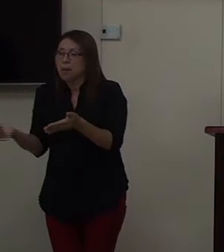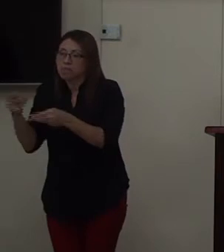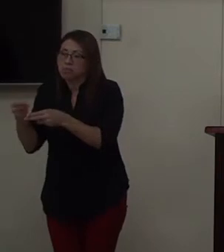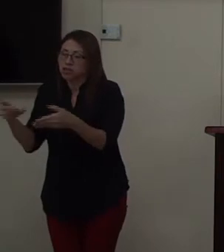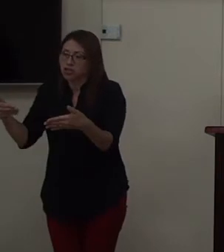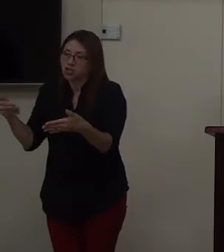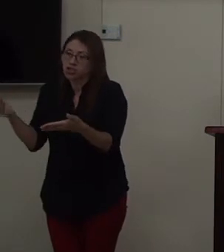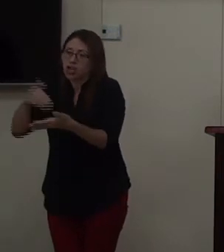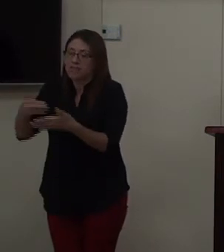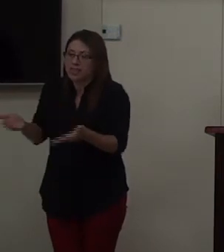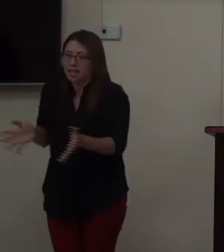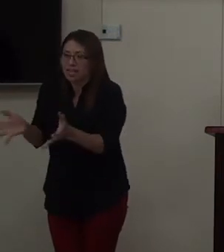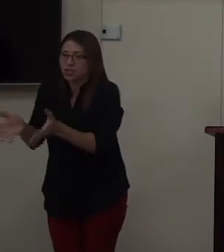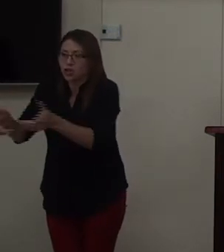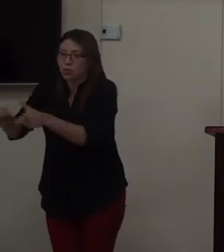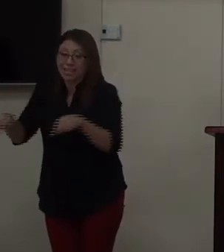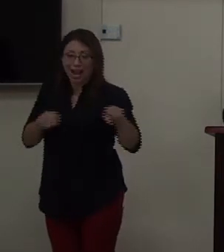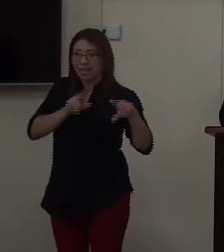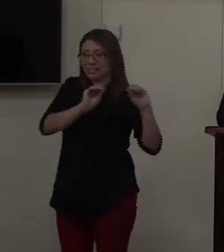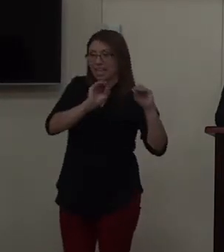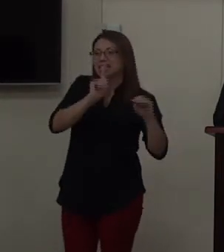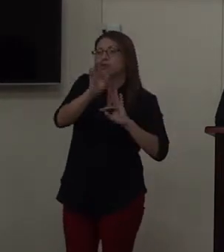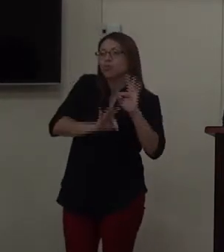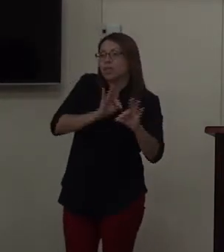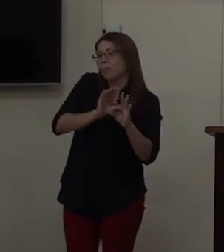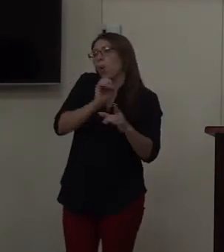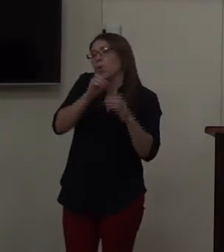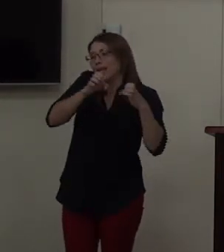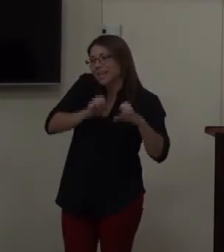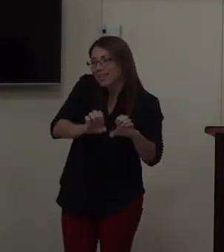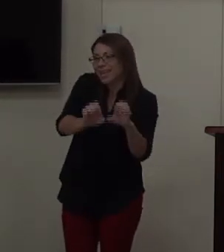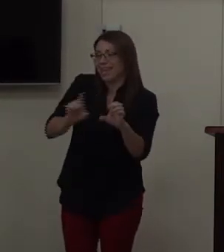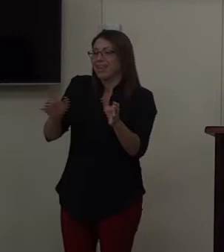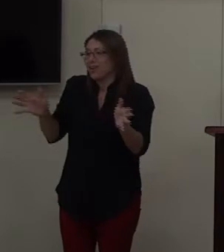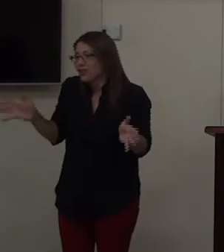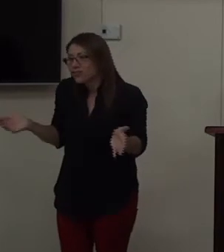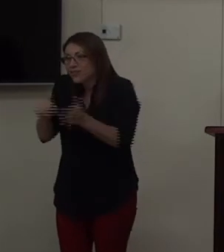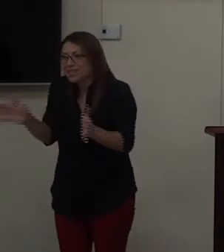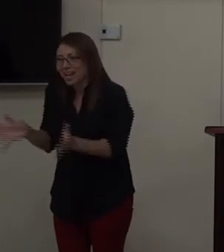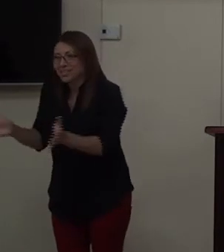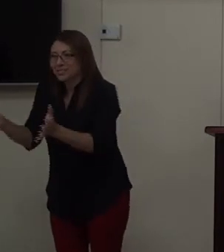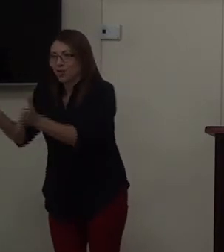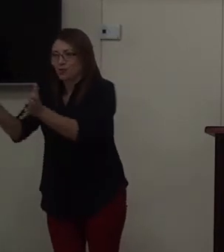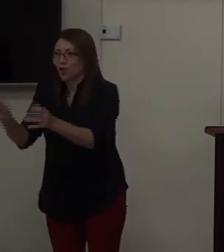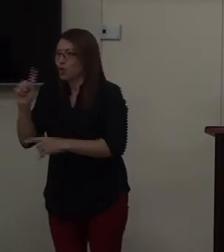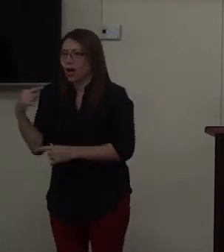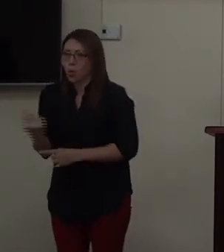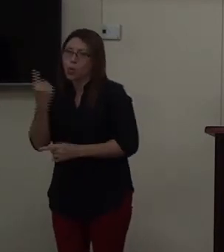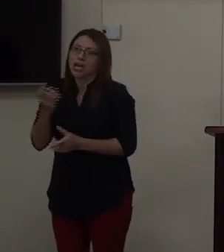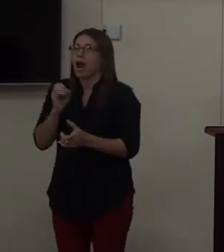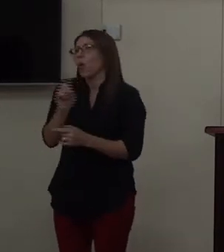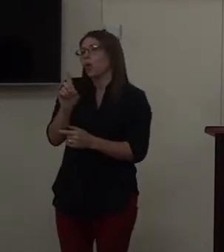lingüística, ¿verdad? Que la enseñanza es un tipo de, o una estrategia de revitalización, no la única y no necesariamente la mejor